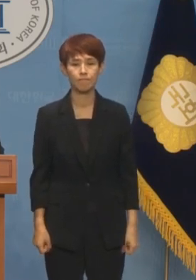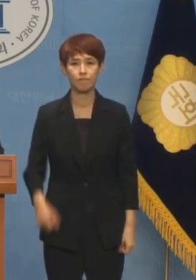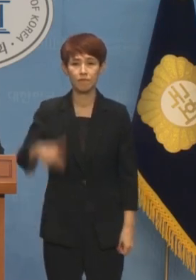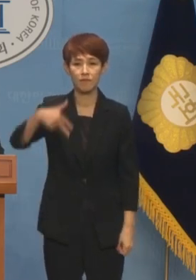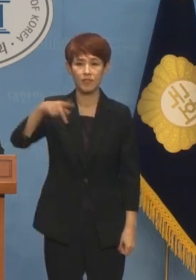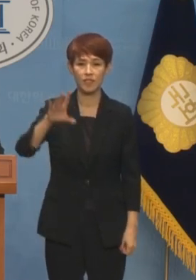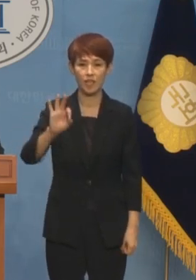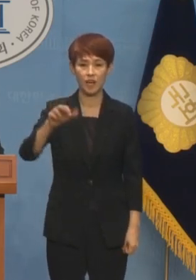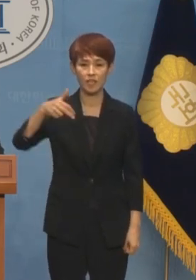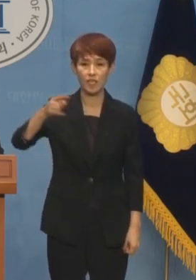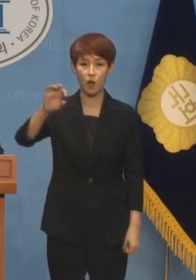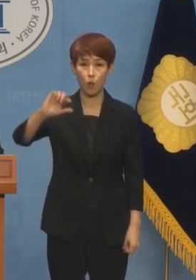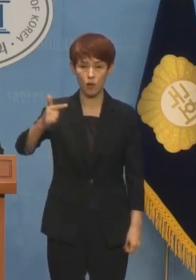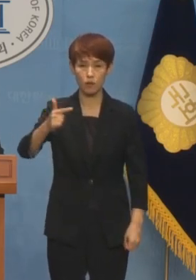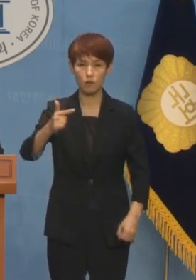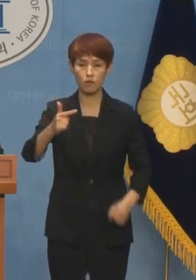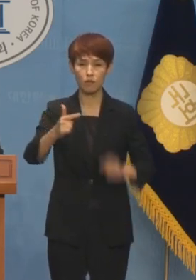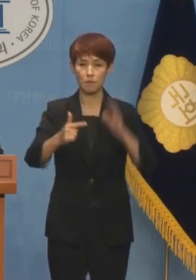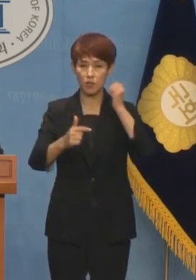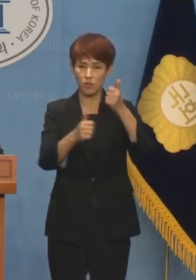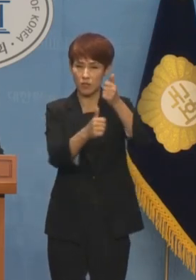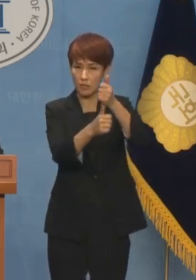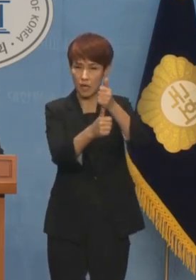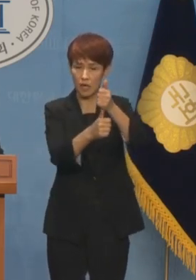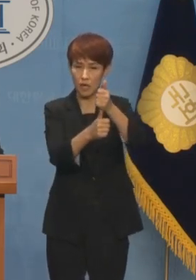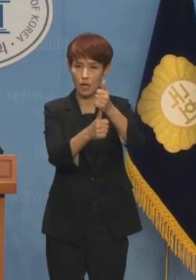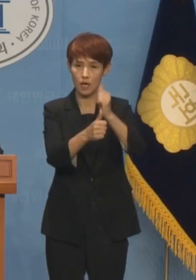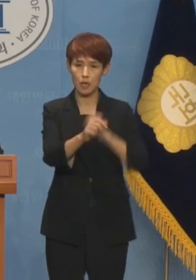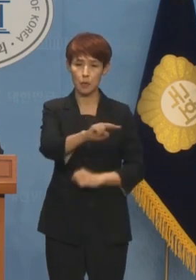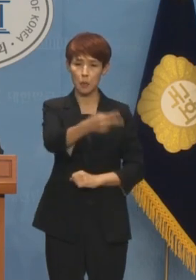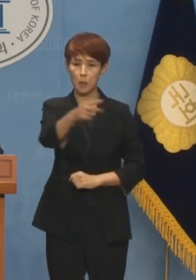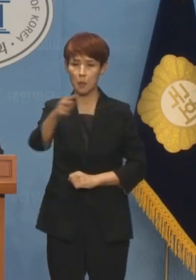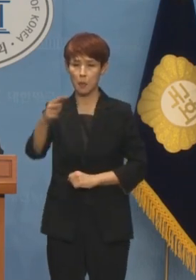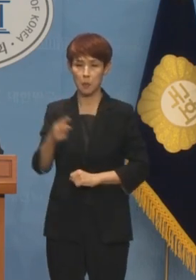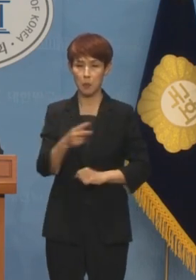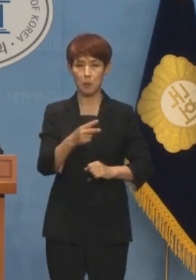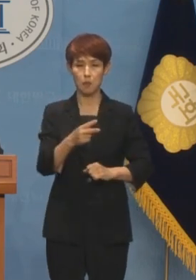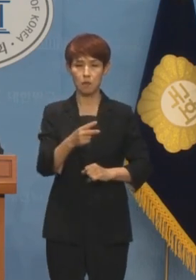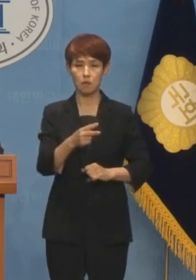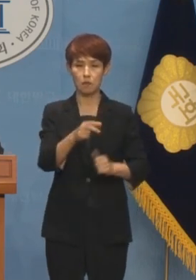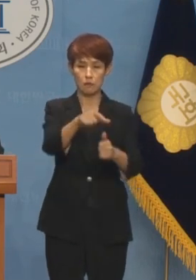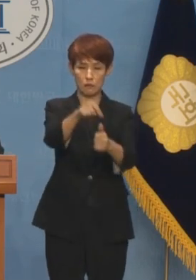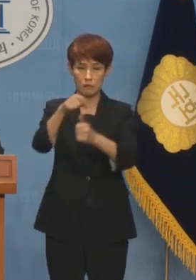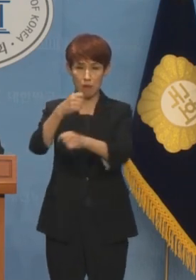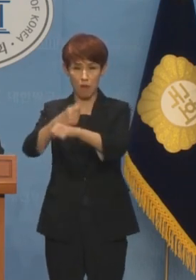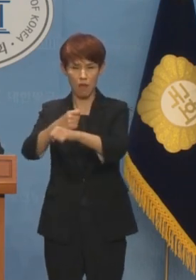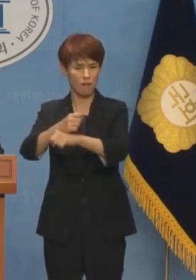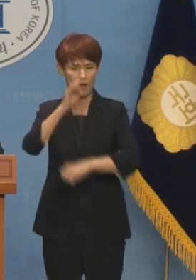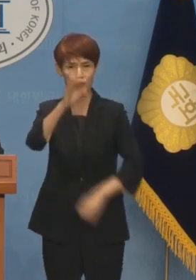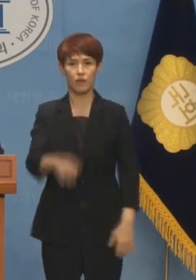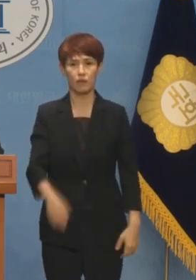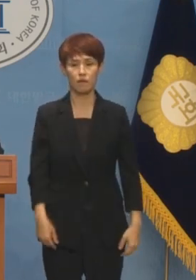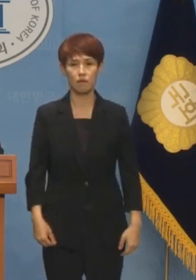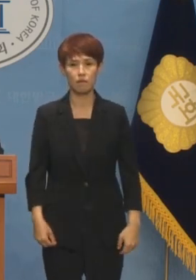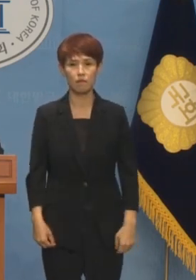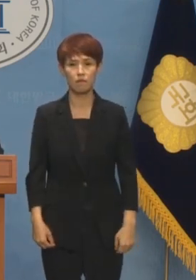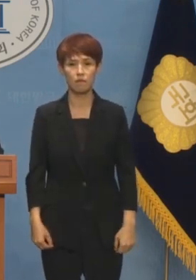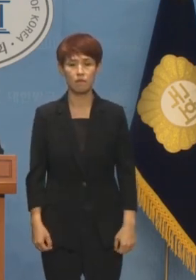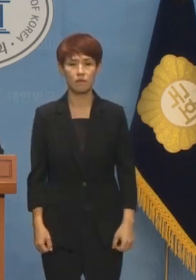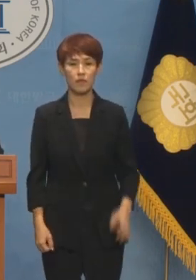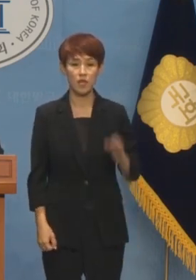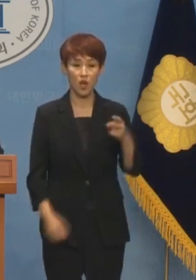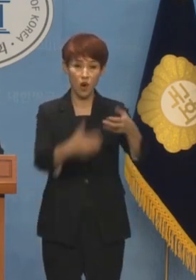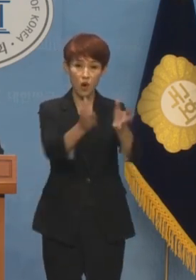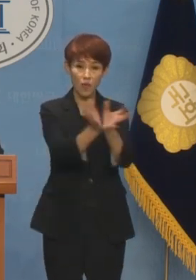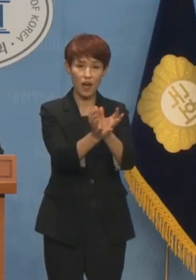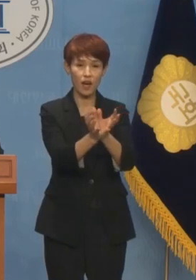장제원 비서실장, 회전문, 도루묵 인사는 안 됩니다. 여당의 총선 참패 후